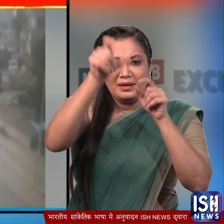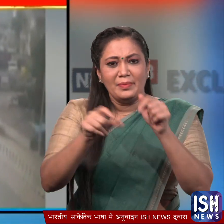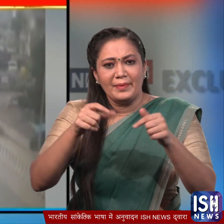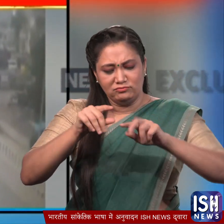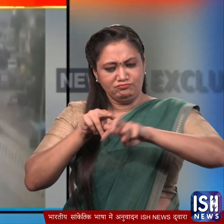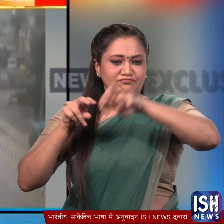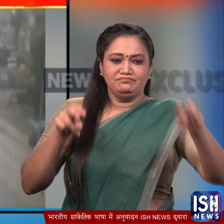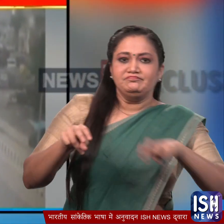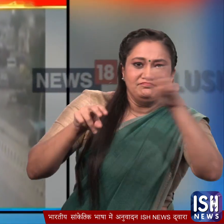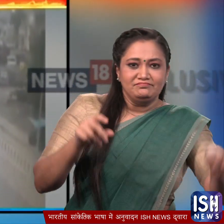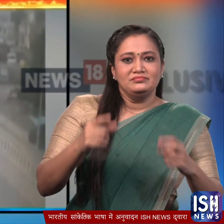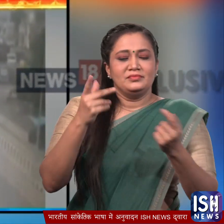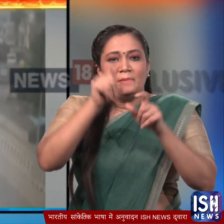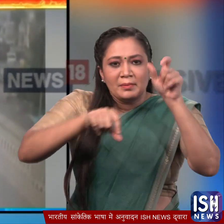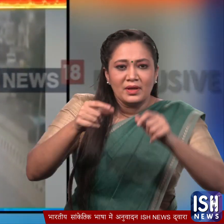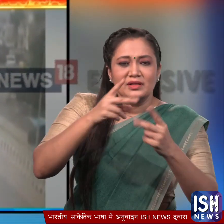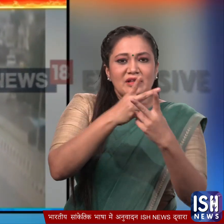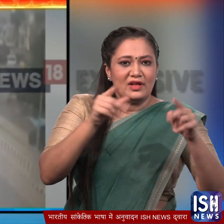करना होगा।